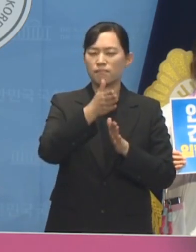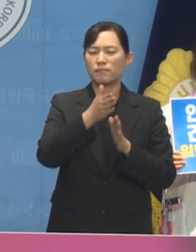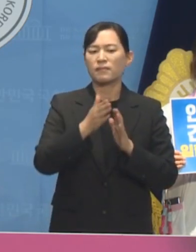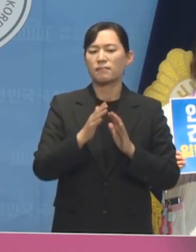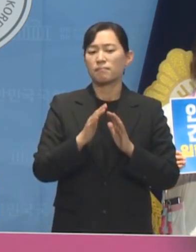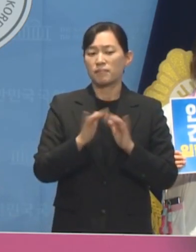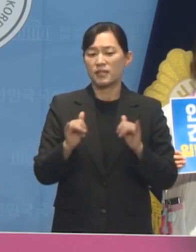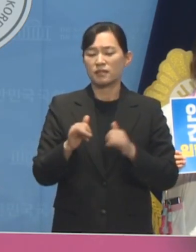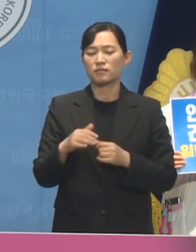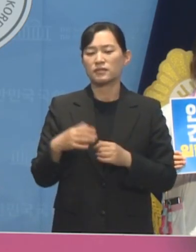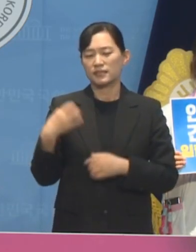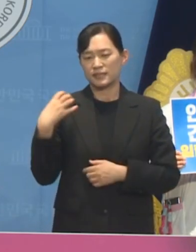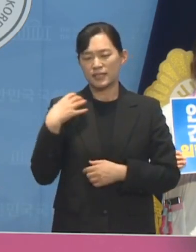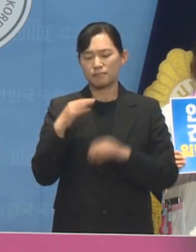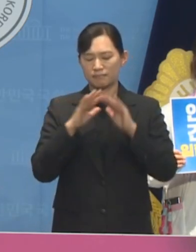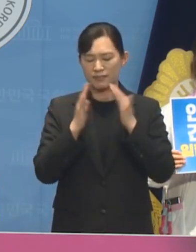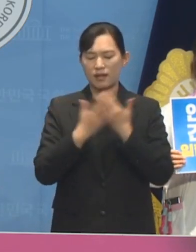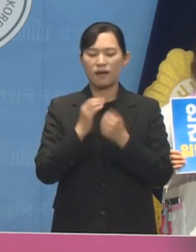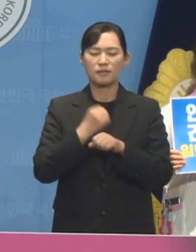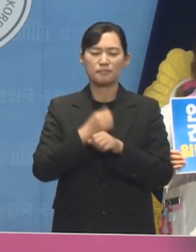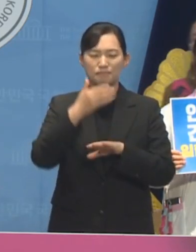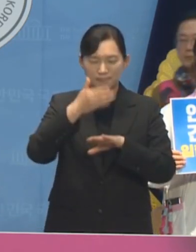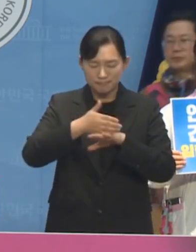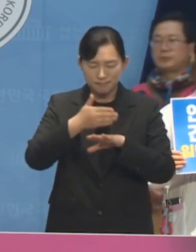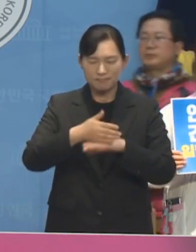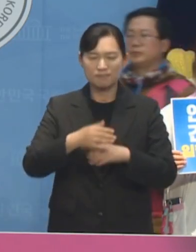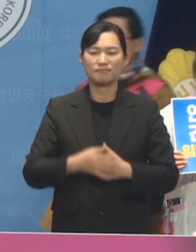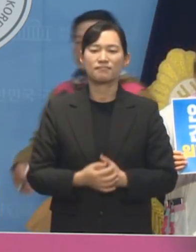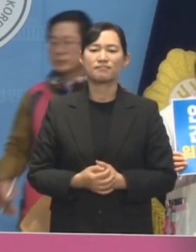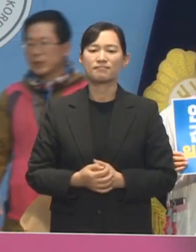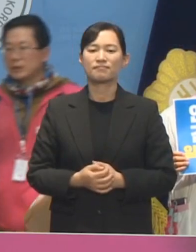그 책임을 다하도록 하겠습니다. 감사합니다.